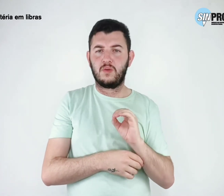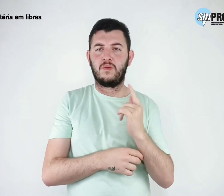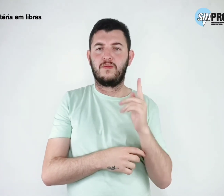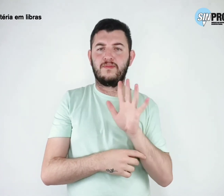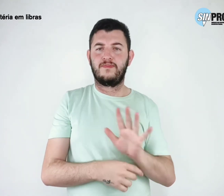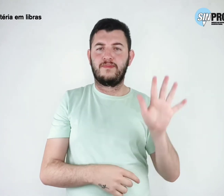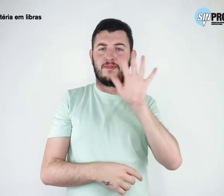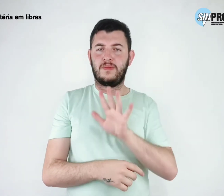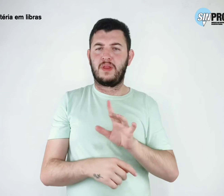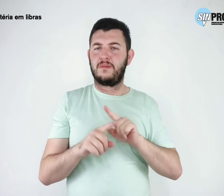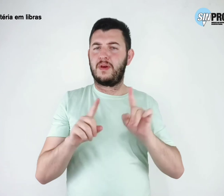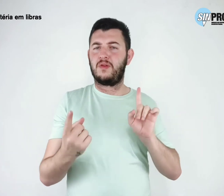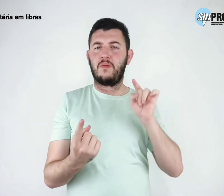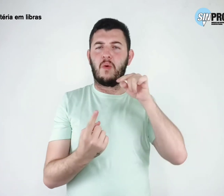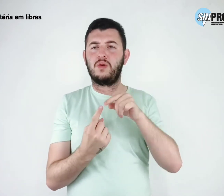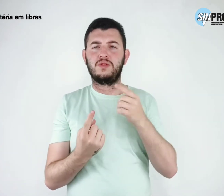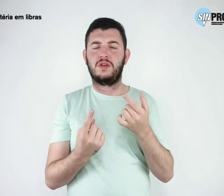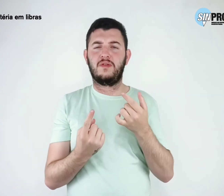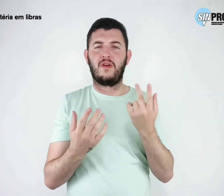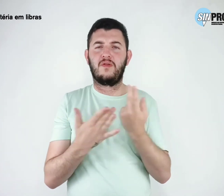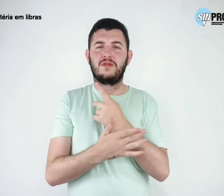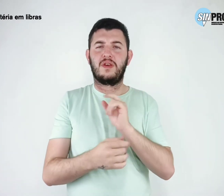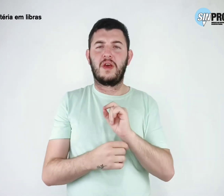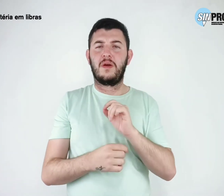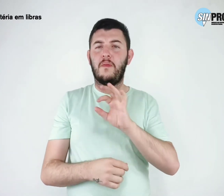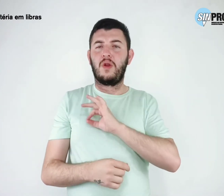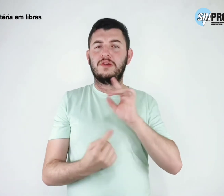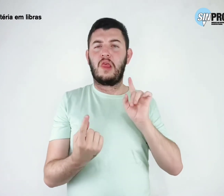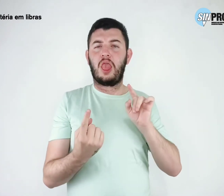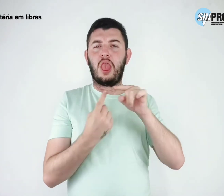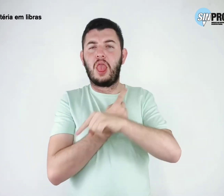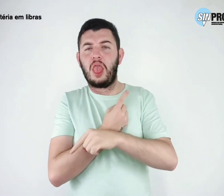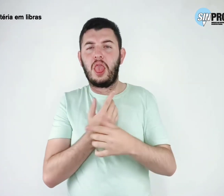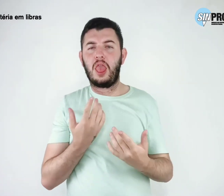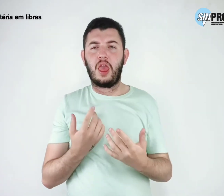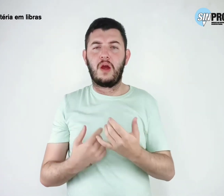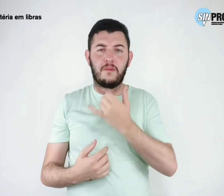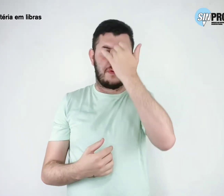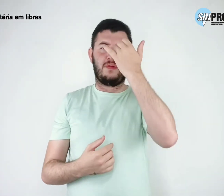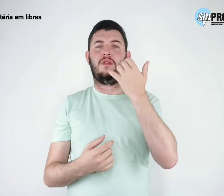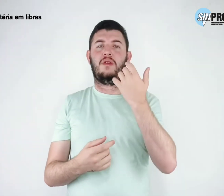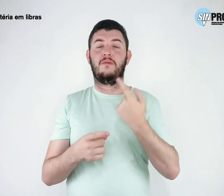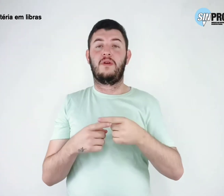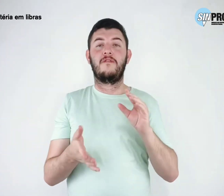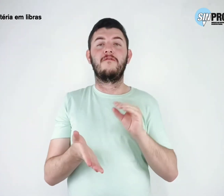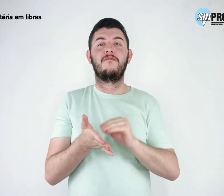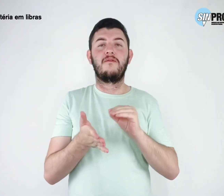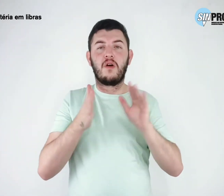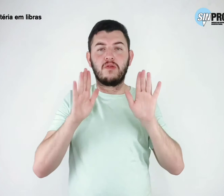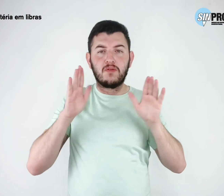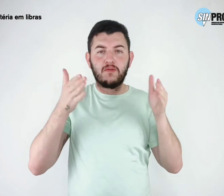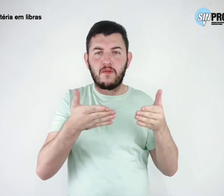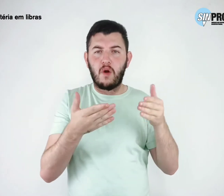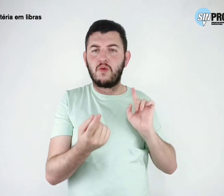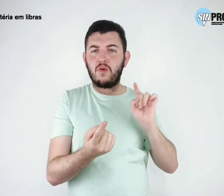motivo do insucesso das polícias pode ser, por exemplo, a falta de foco no seu